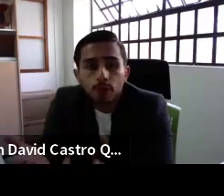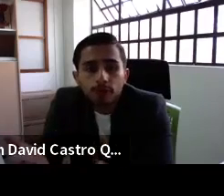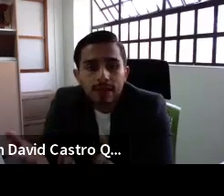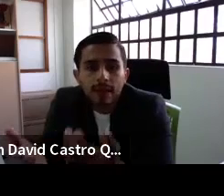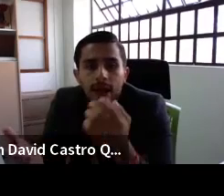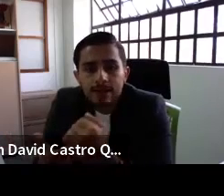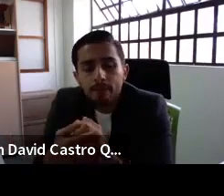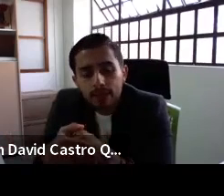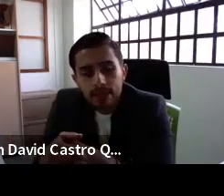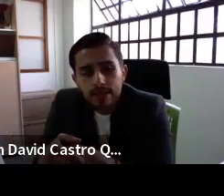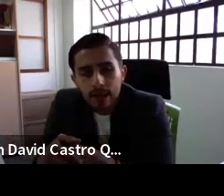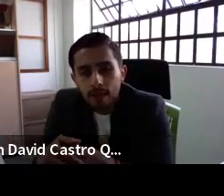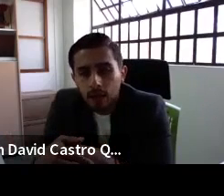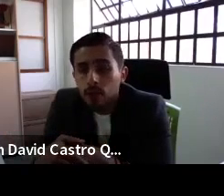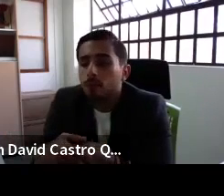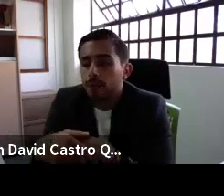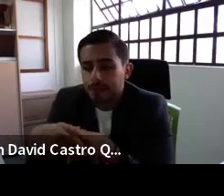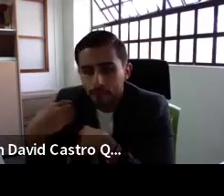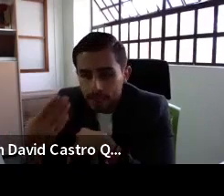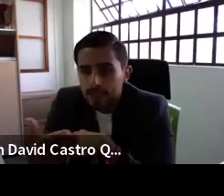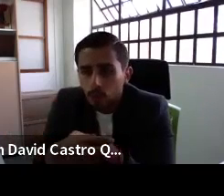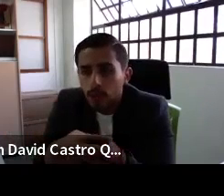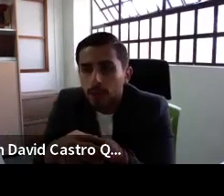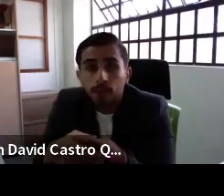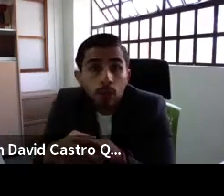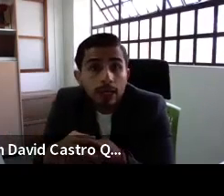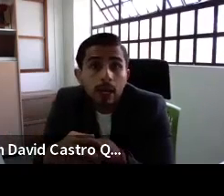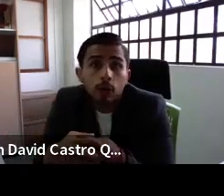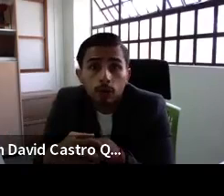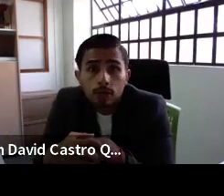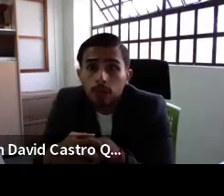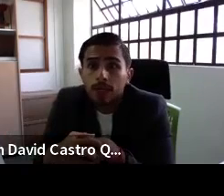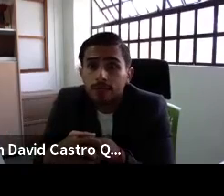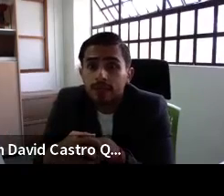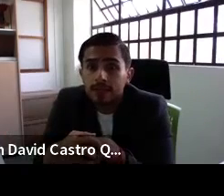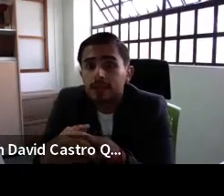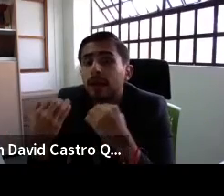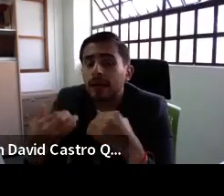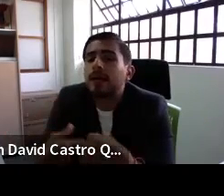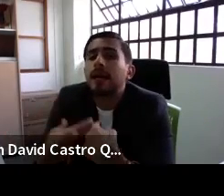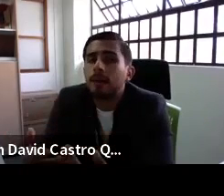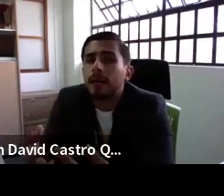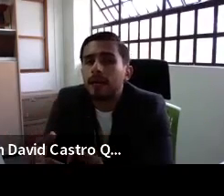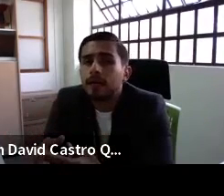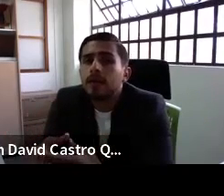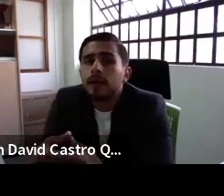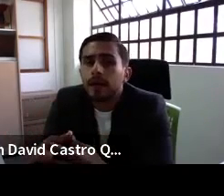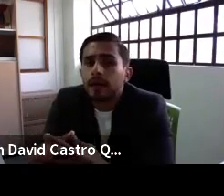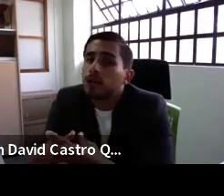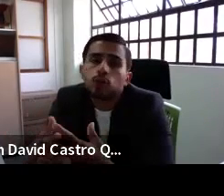profes que hacen parte de Ciencia a la Mano, pues también se vuelve muy retador, ¿cierto? Porque es enfrentarse, explicarle a la cámara y no